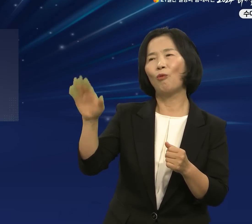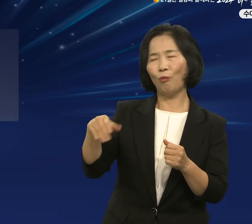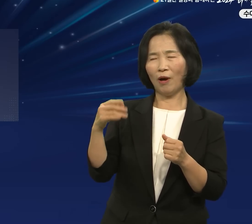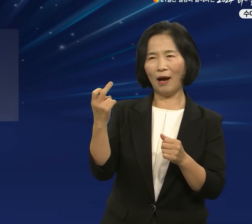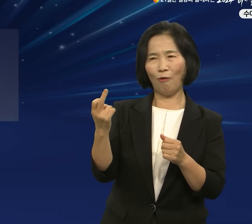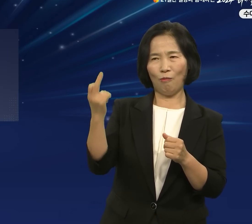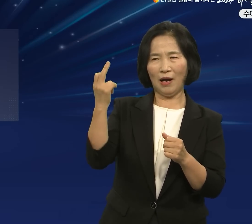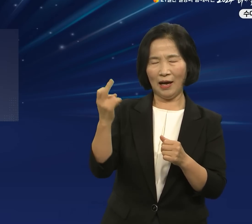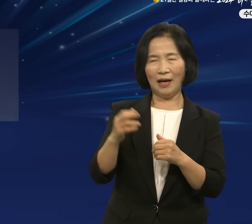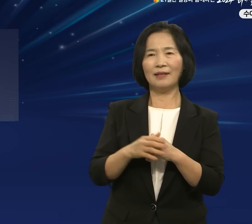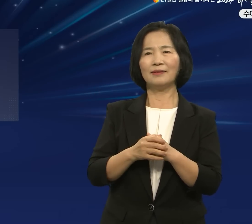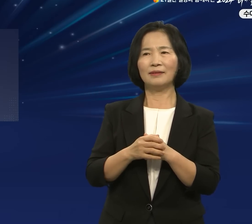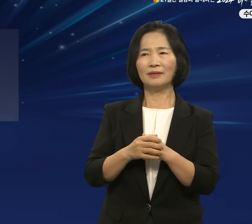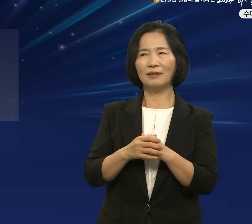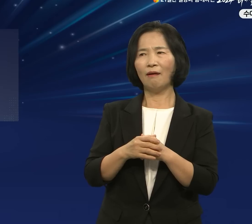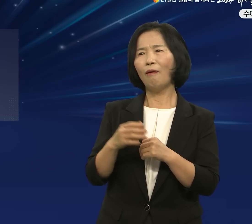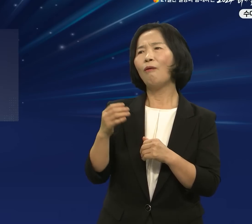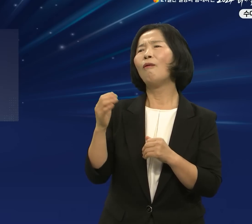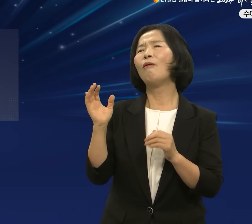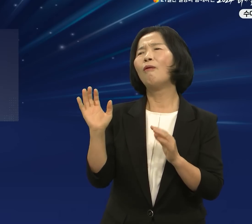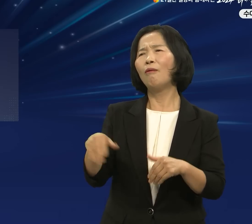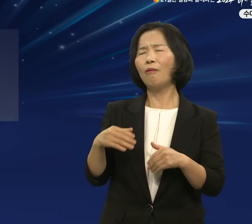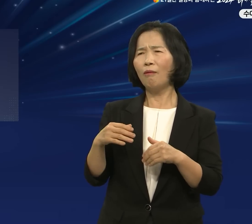오빠는 그림자도 멋져